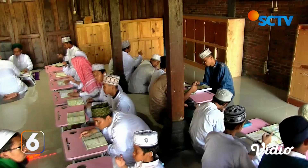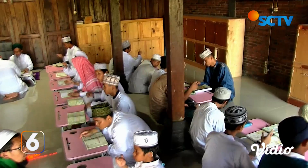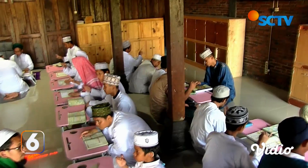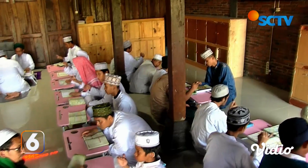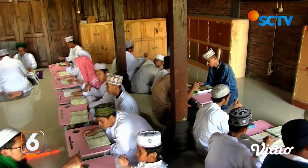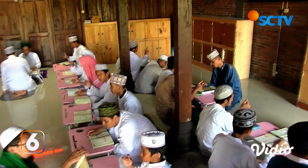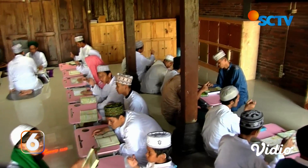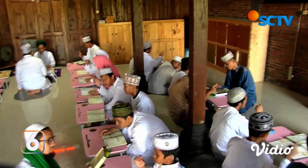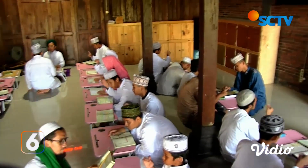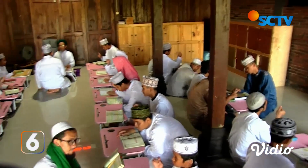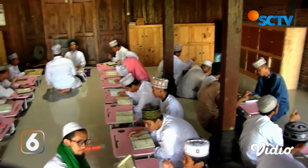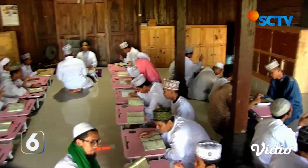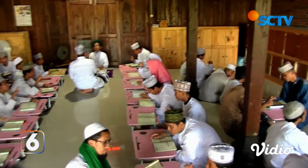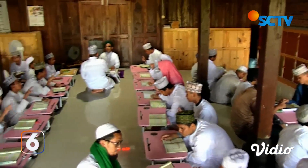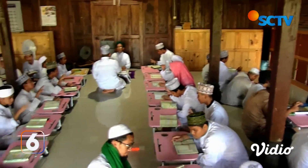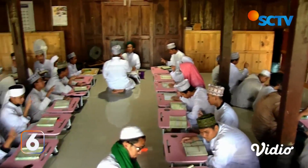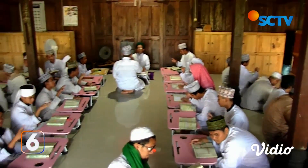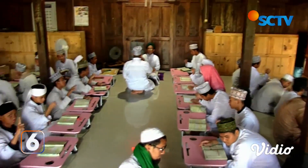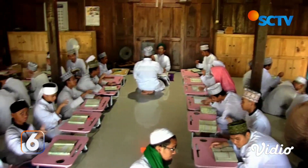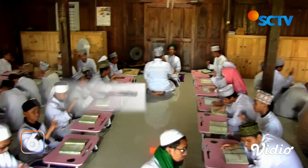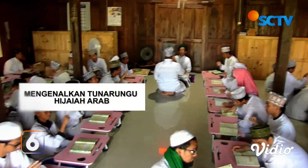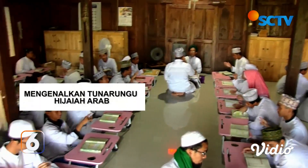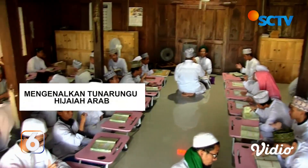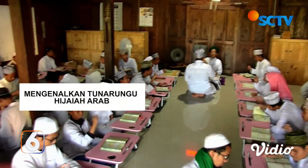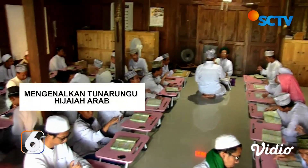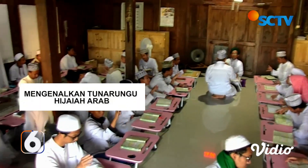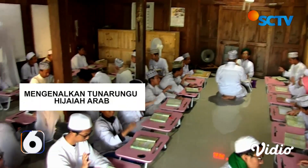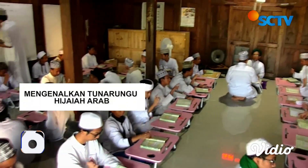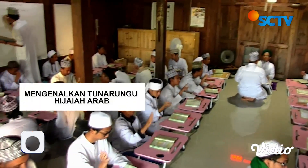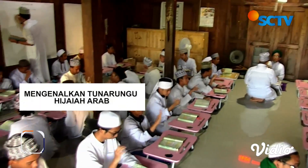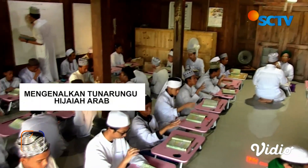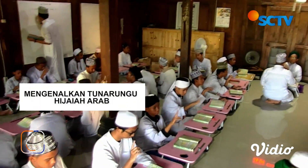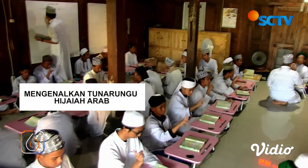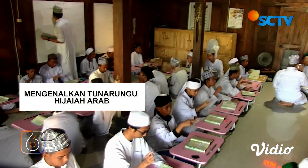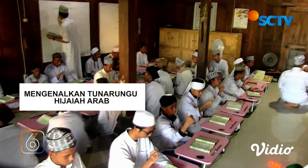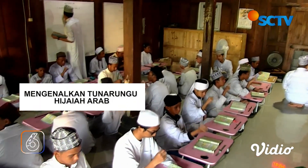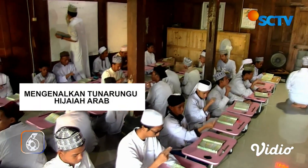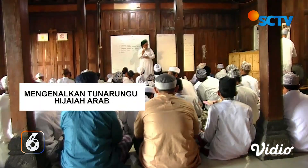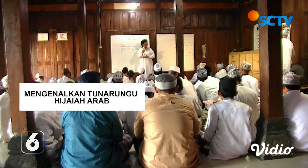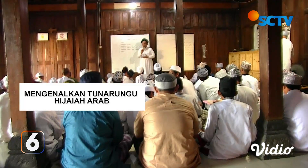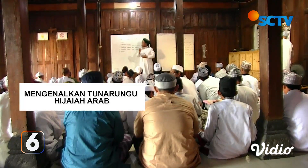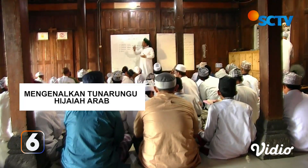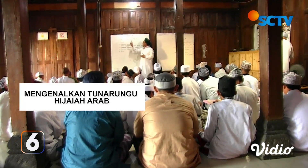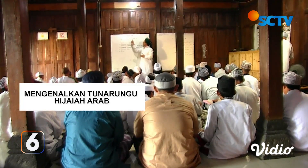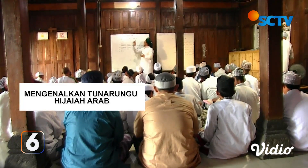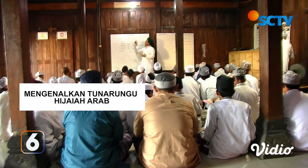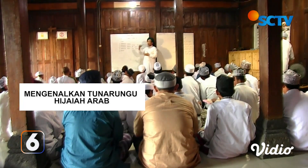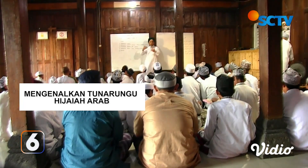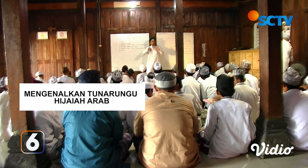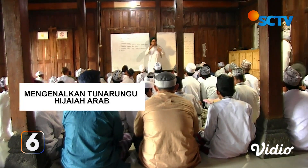terinspirasi. Kenapa Al-Quran yang untuk orang Indonesia saja yang bukan bahasanya bisa kita pelajari? Nah,